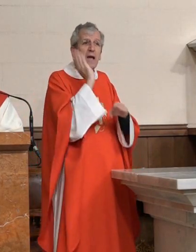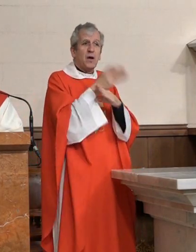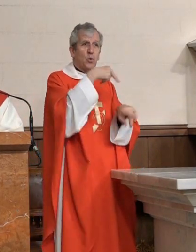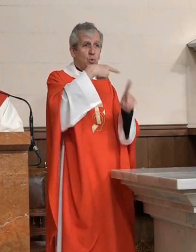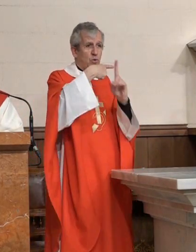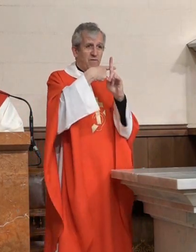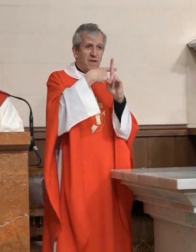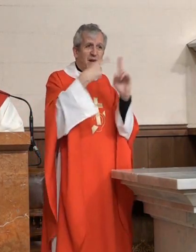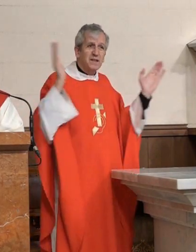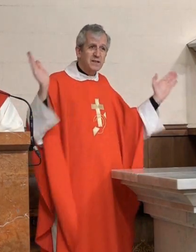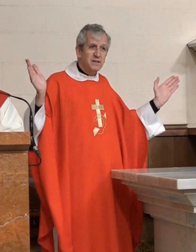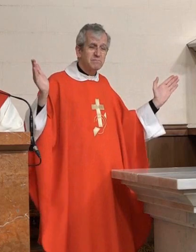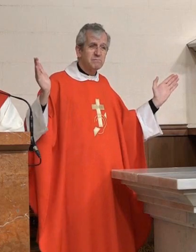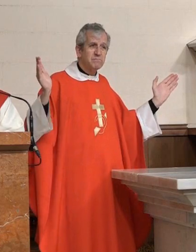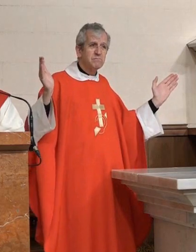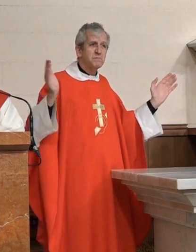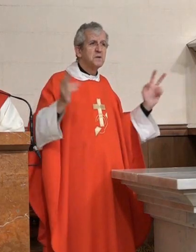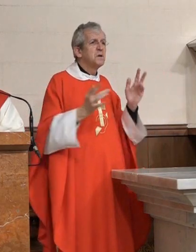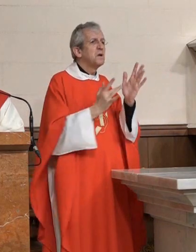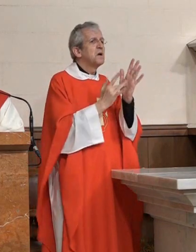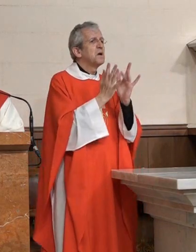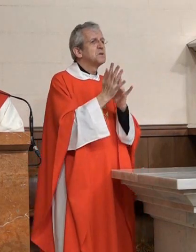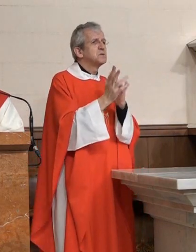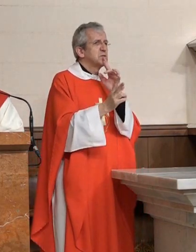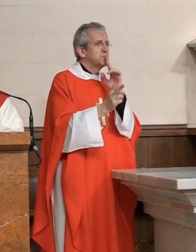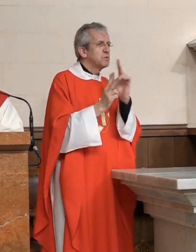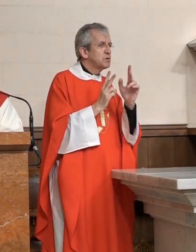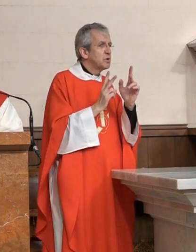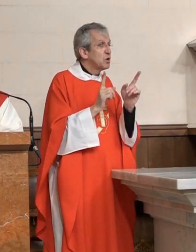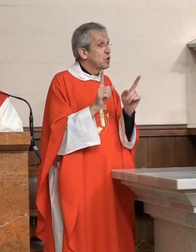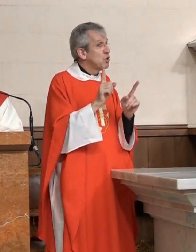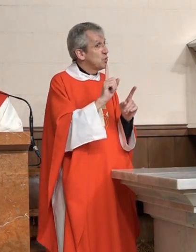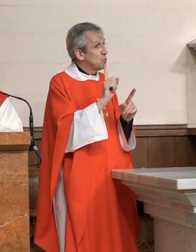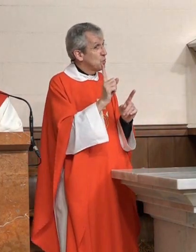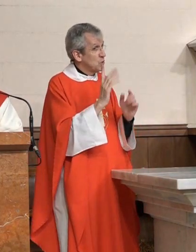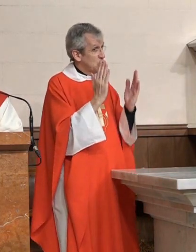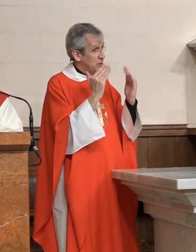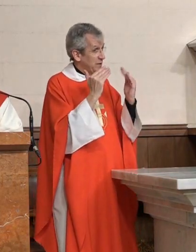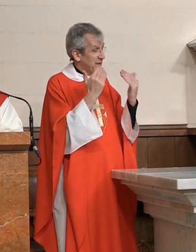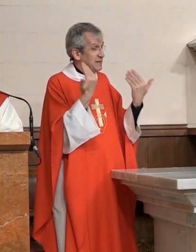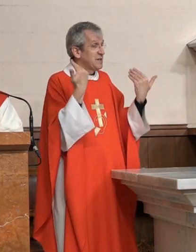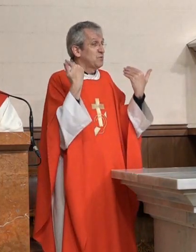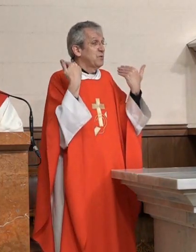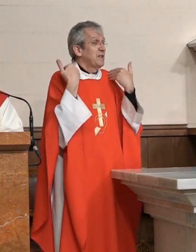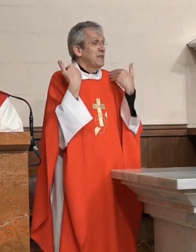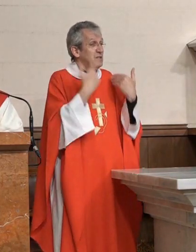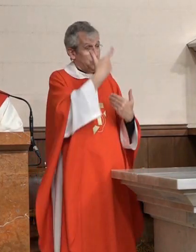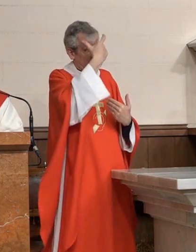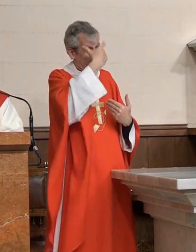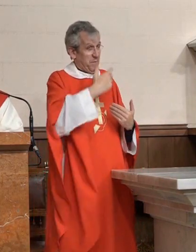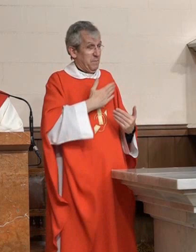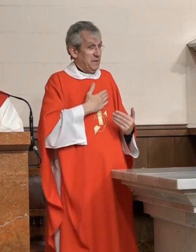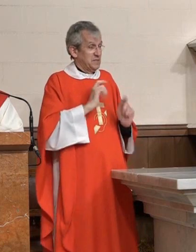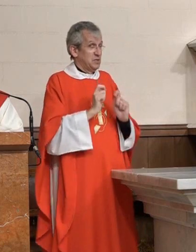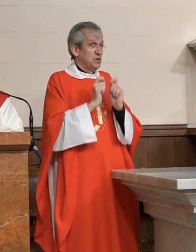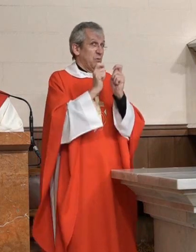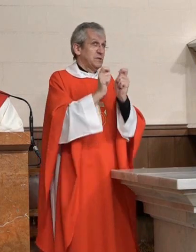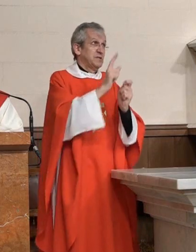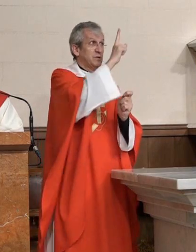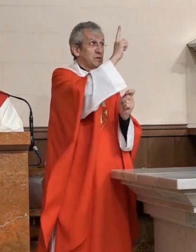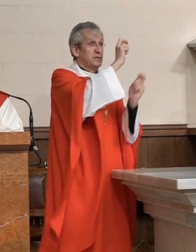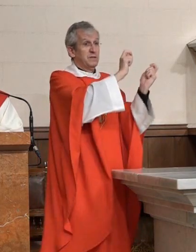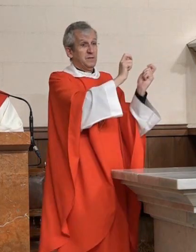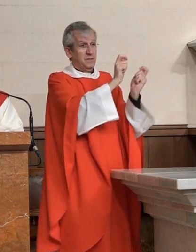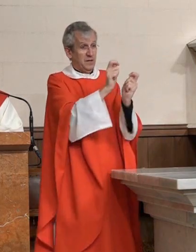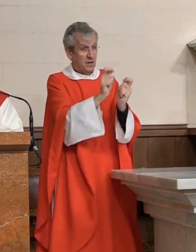crucificarte? Jesús le contestó: No tendrías ninguna autoridad sobre mí si no te la hubieran dado de